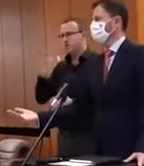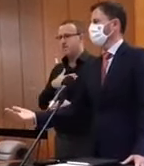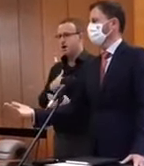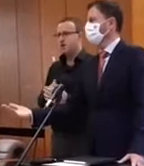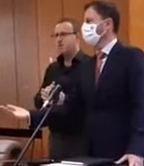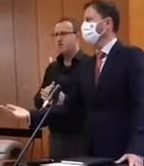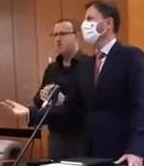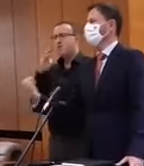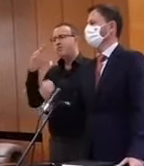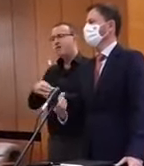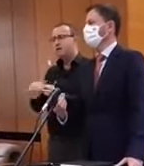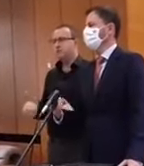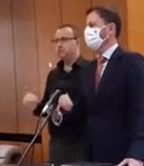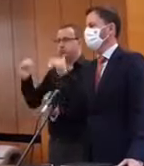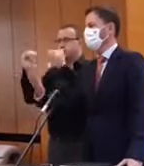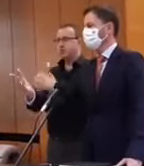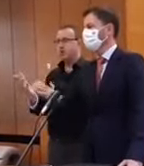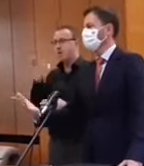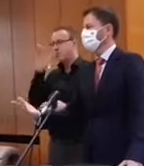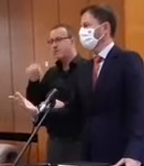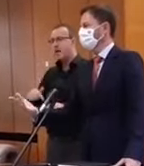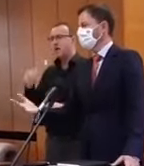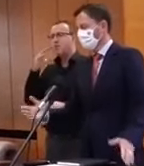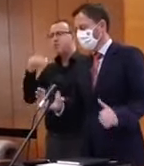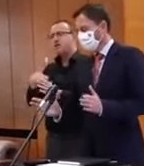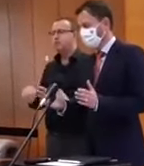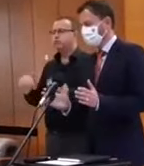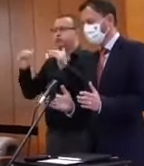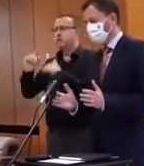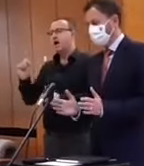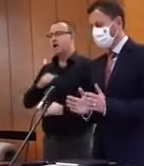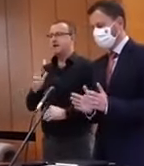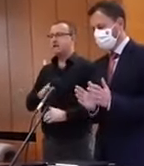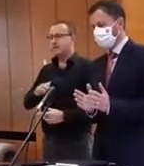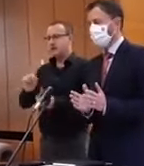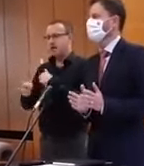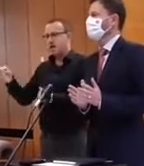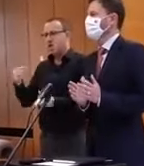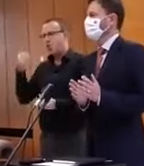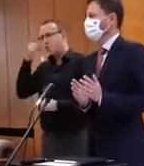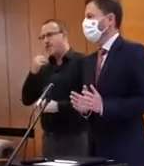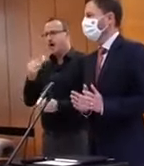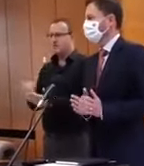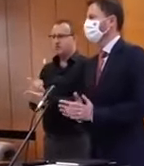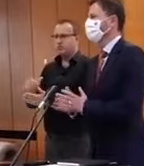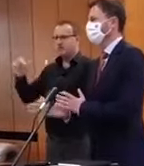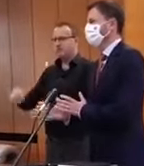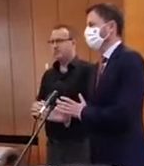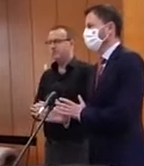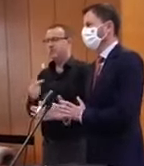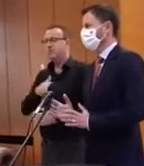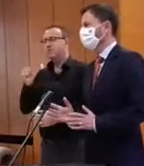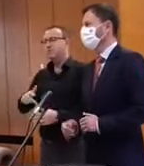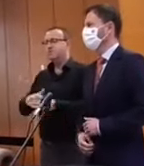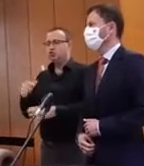mať nárast bytov a že tu budeme mať nárast takých bytov, aký chceme. My potrebujeme zabezpečiť, že to, čo sme si nakreslili,